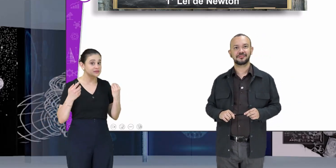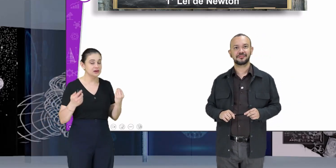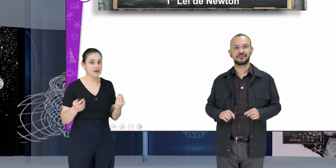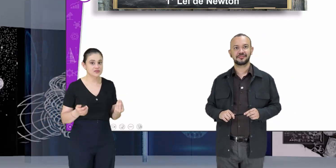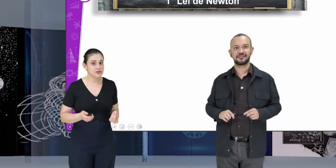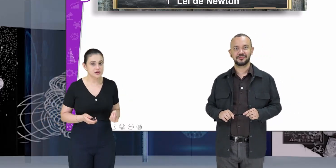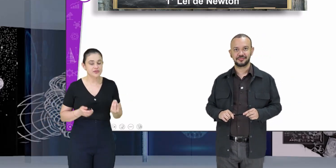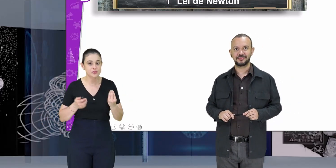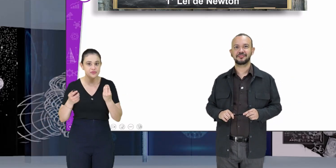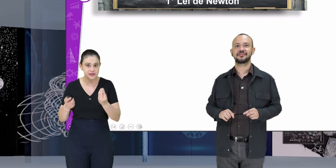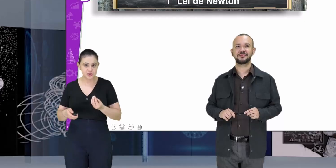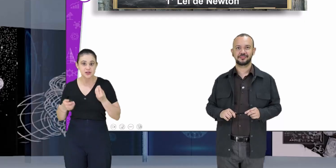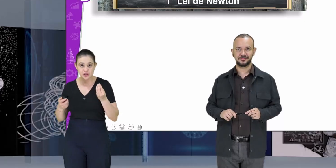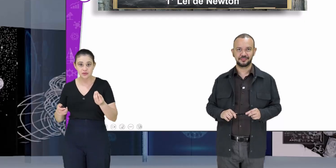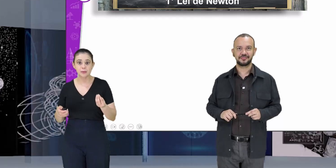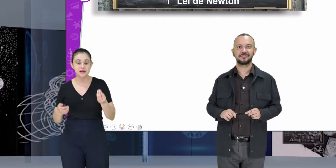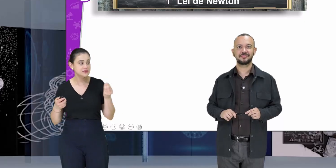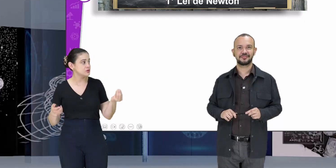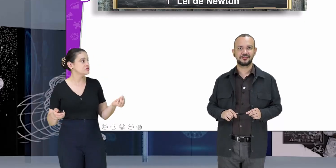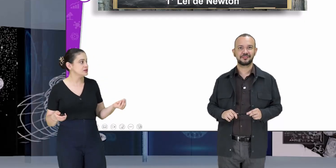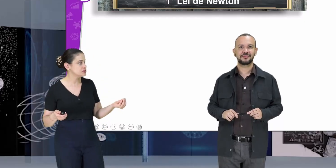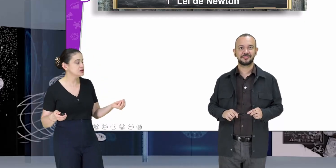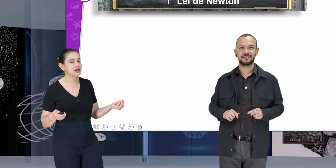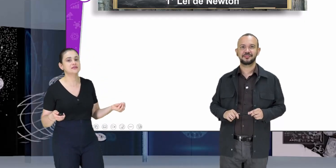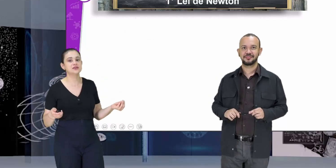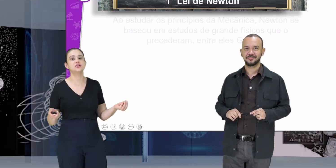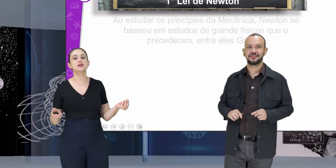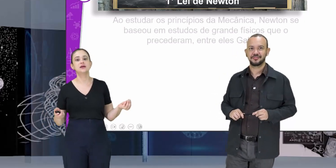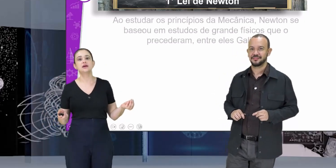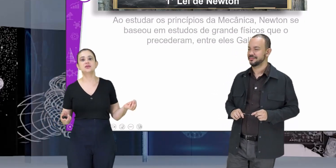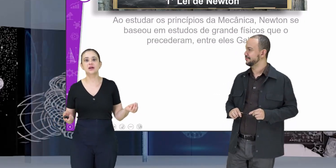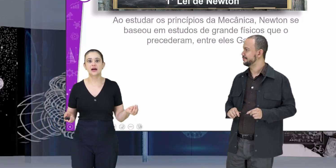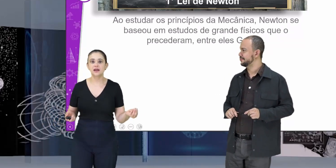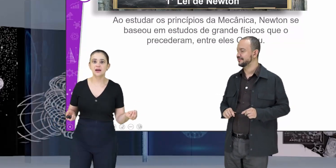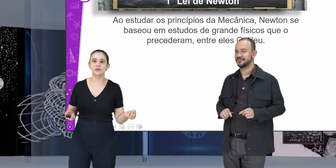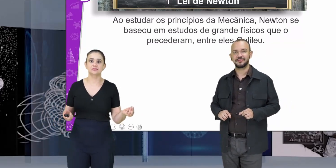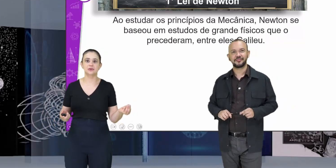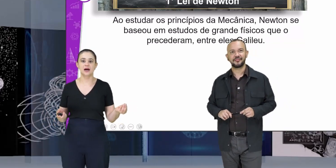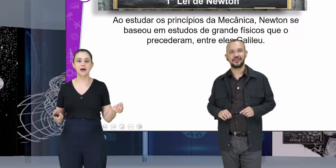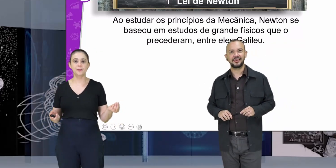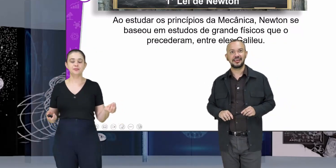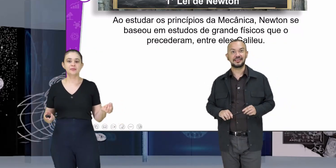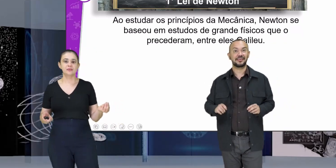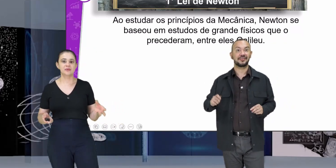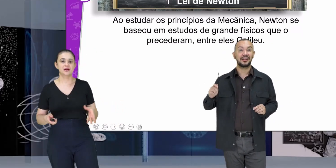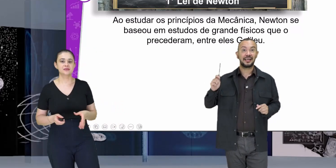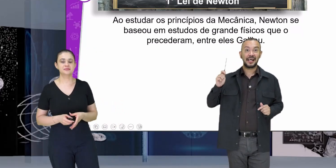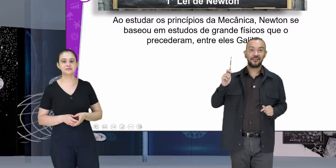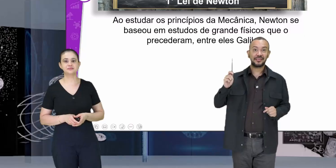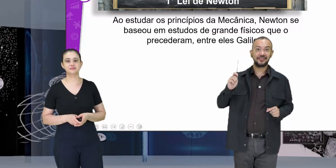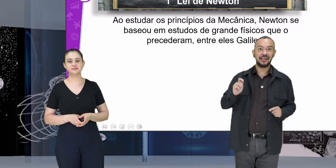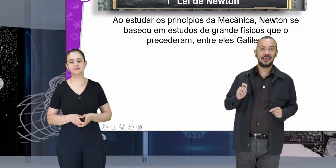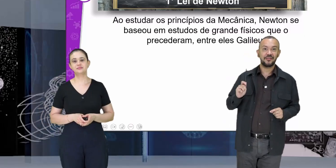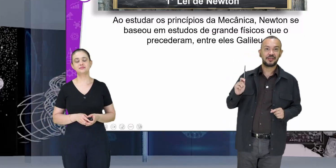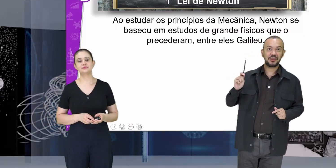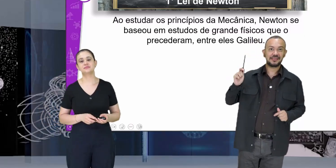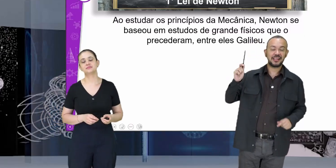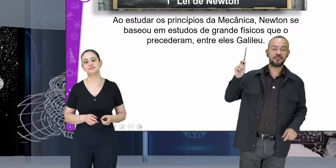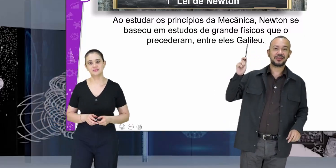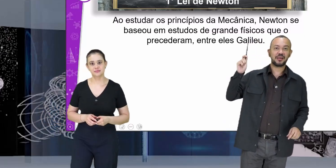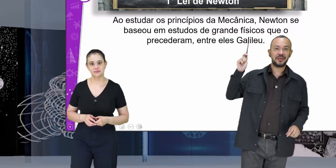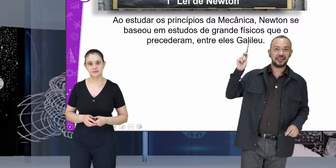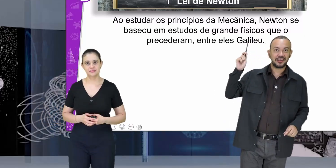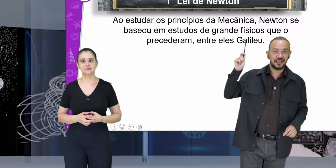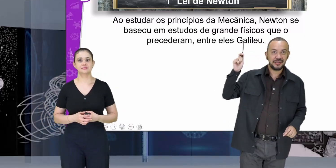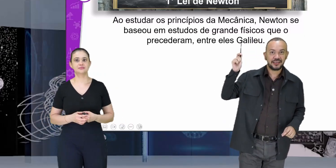as observações que foram feitas, tirando também desse conceito de inércia de Galileu, tá? Exato. Ao estudar os